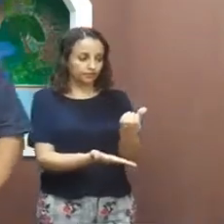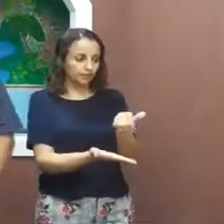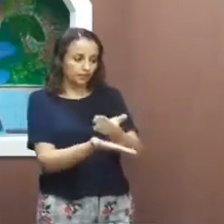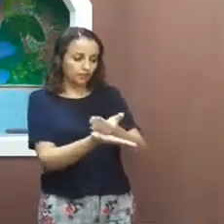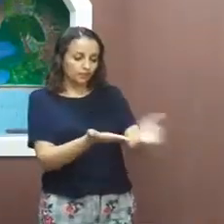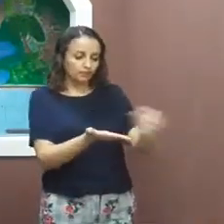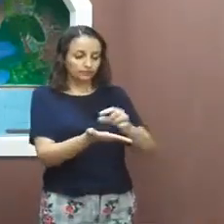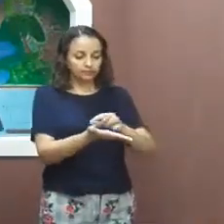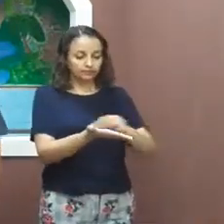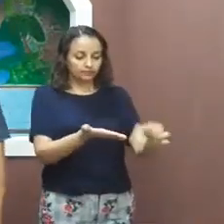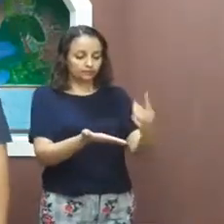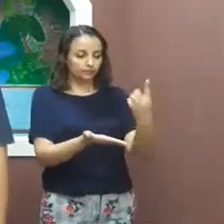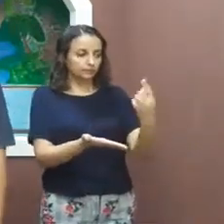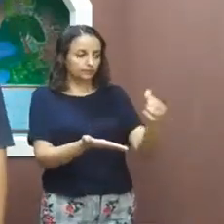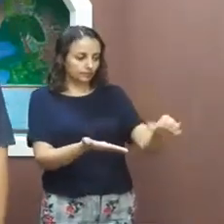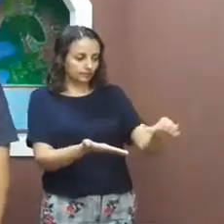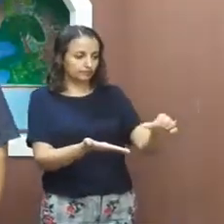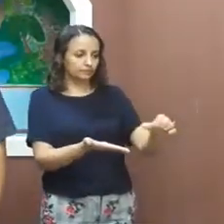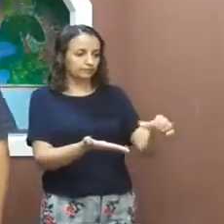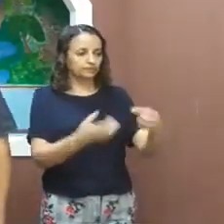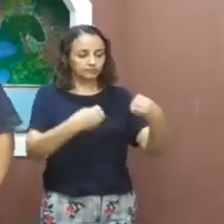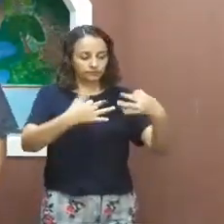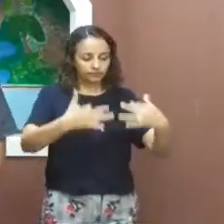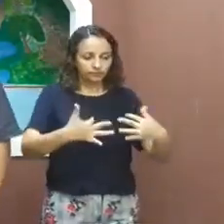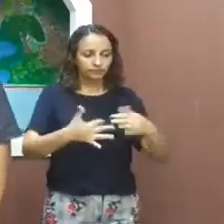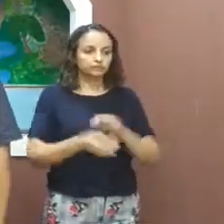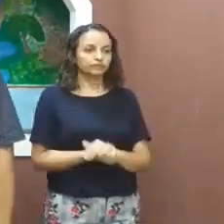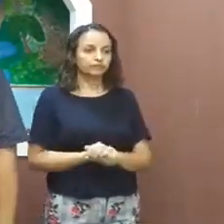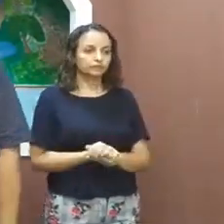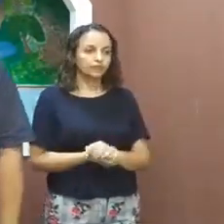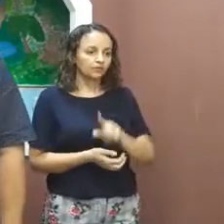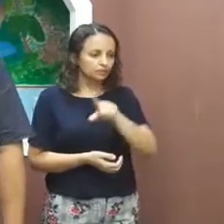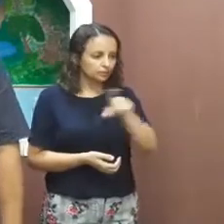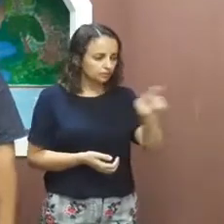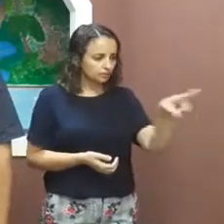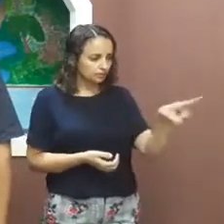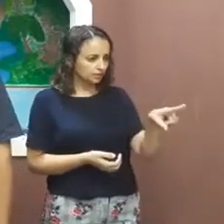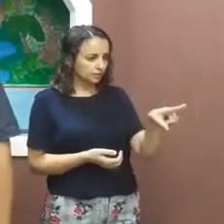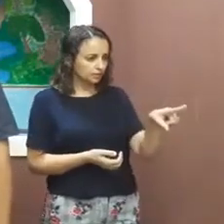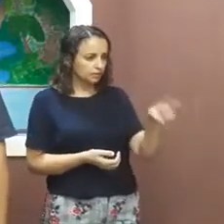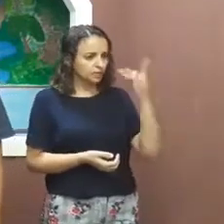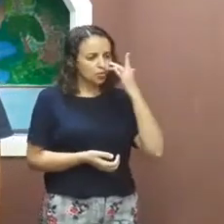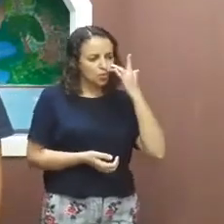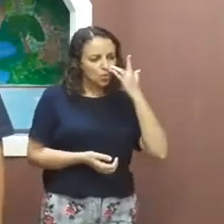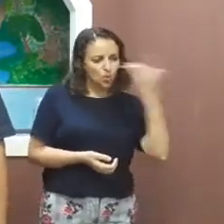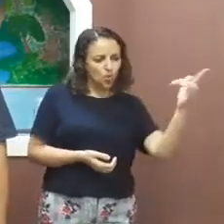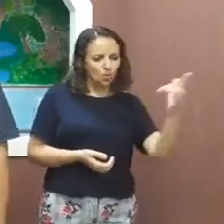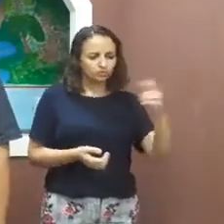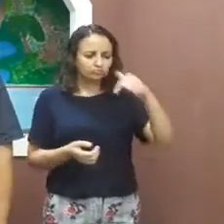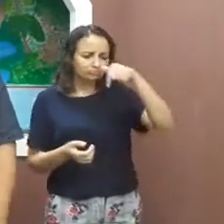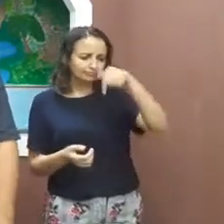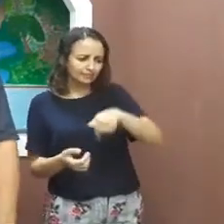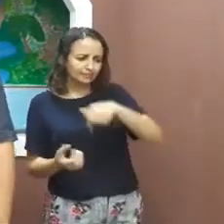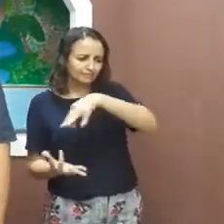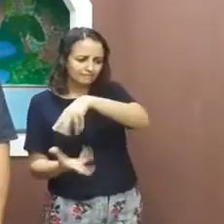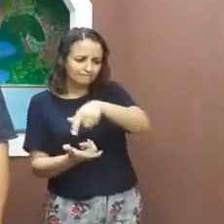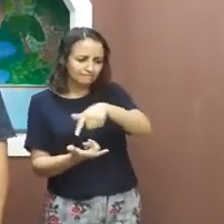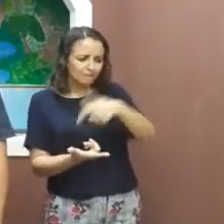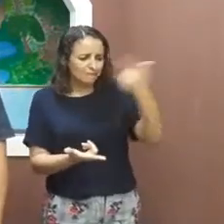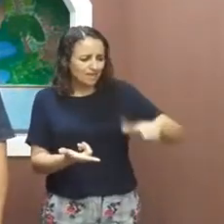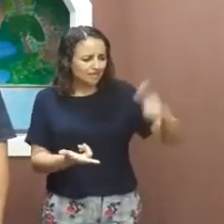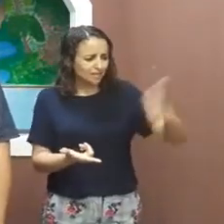do versículo 19, diz o seguinte: não acumulem para vocês tesouros na terra, onde a traça e a